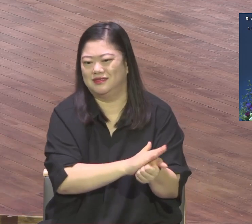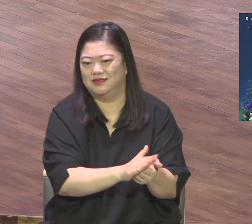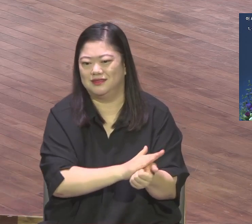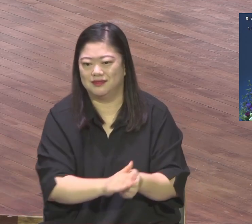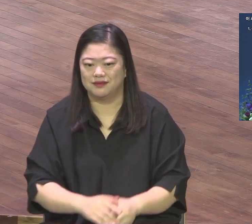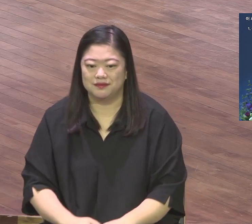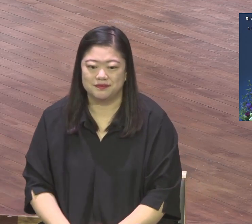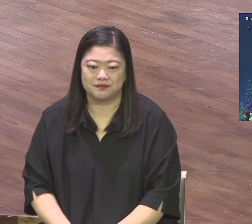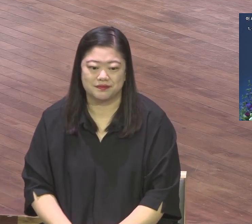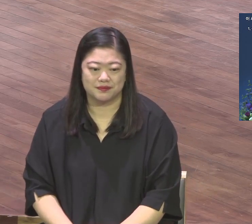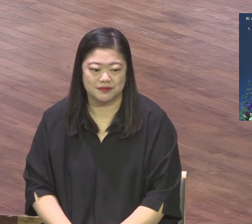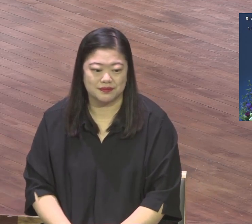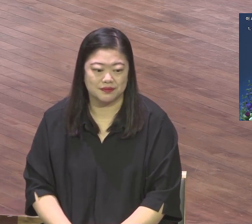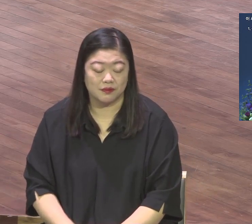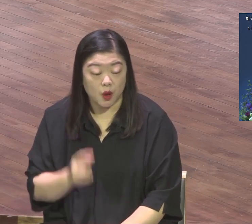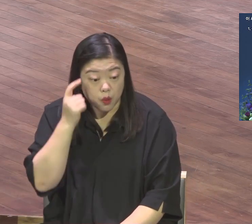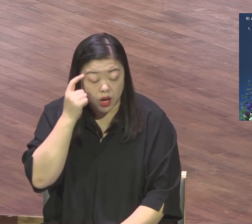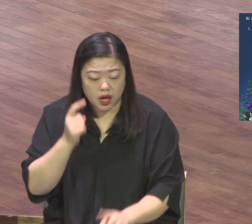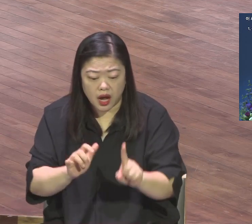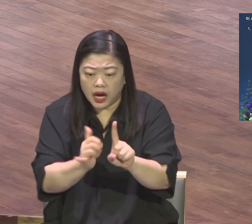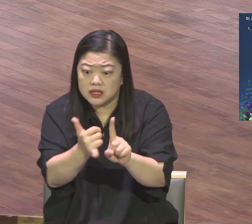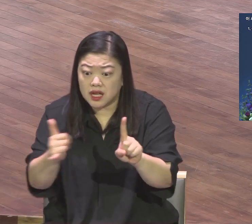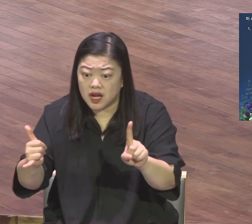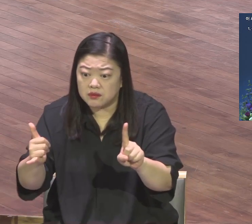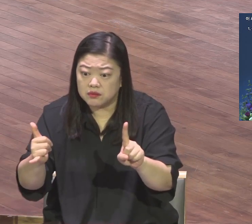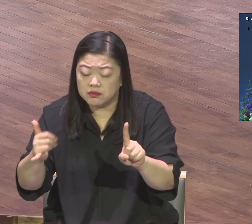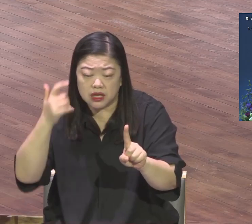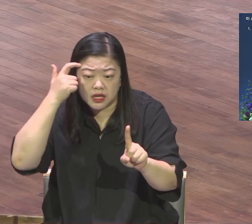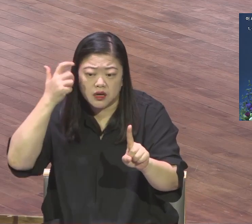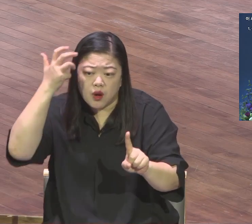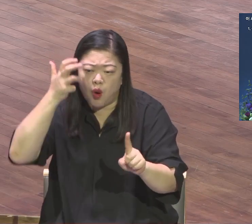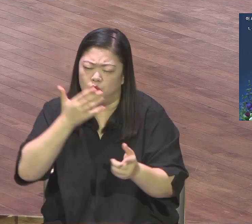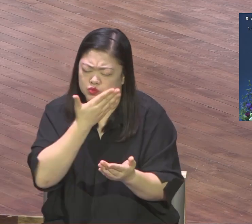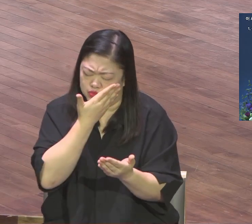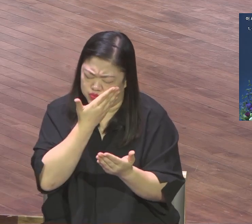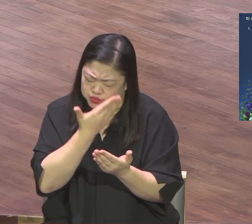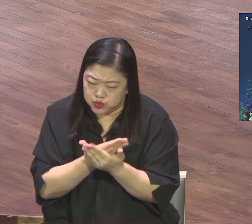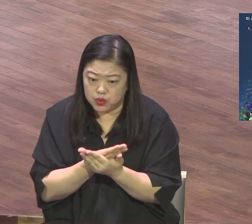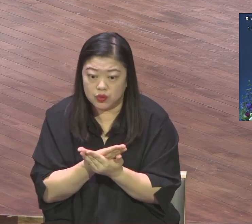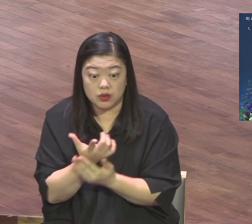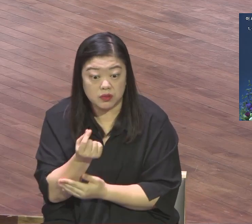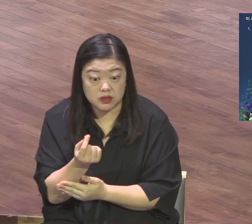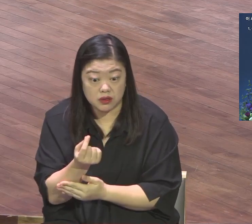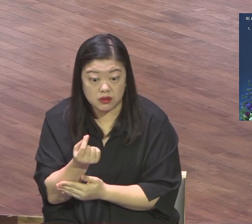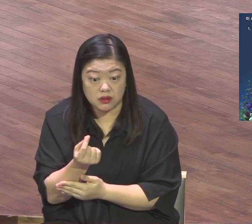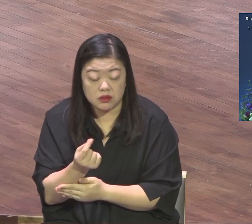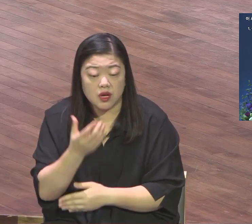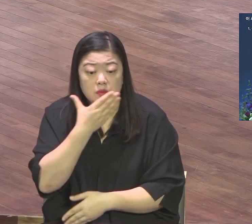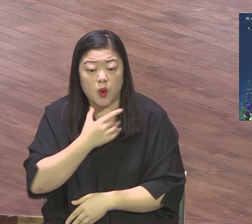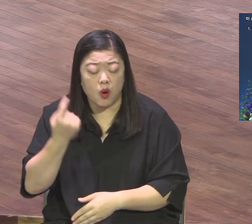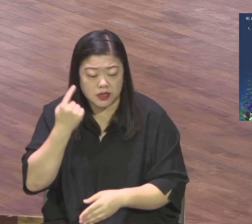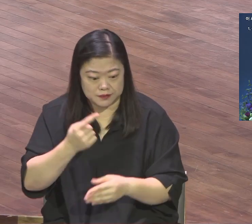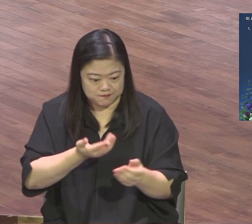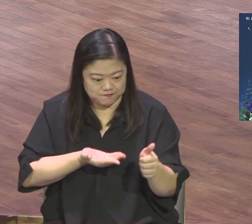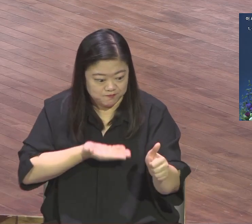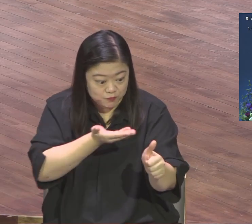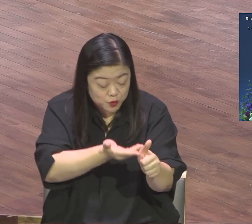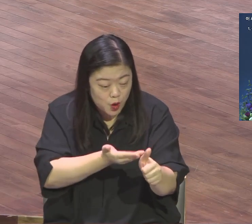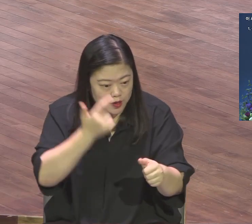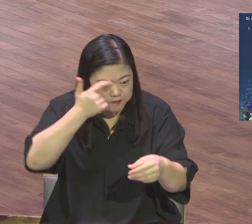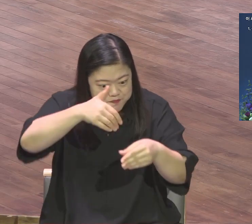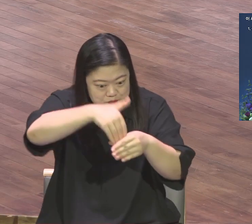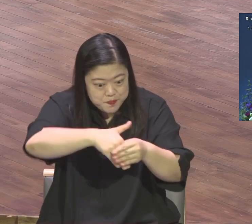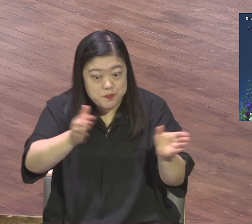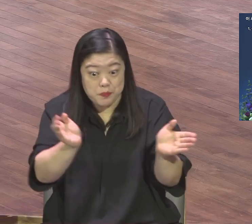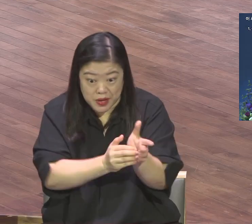귀한 영혼 참으로 주님이 붙여주었는데 올바로 복음의 뿌리를 그렇게 내리도록 그래서